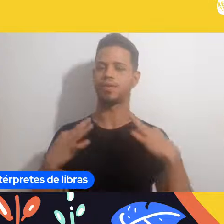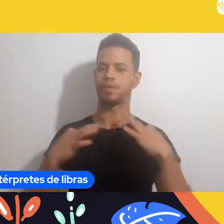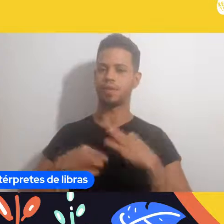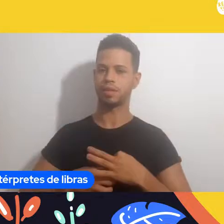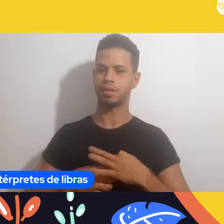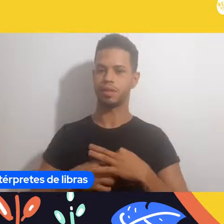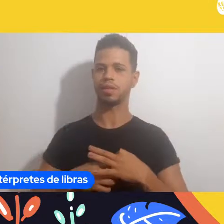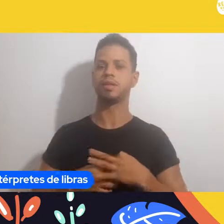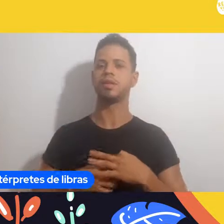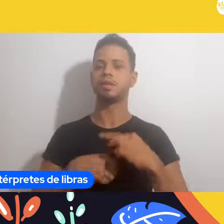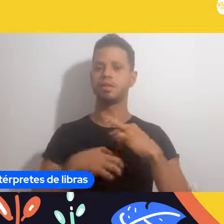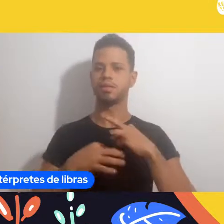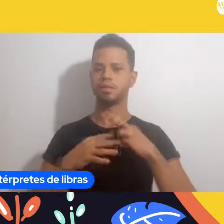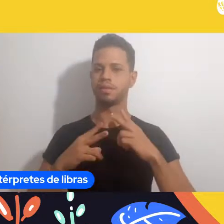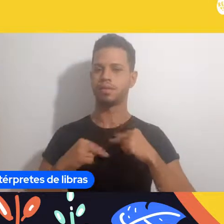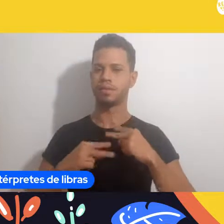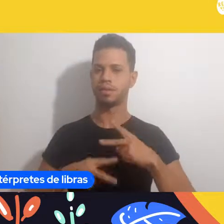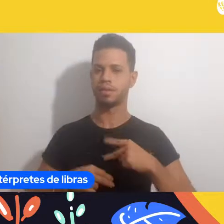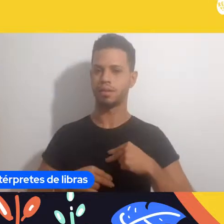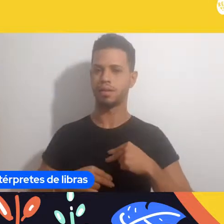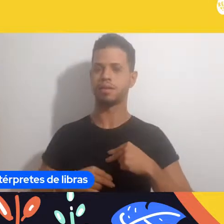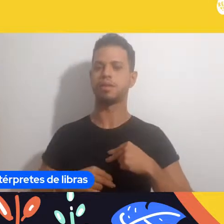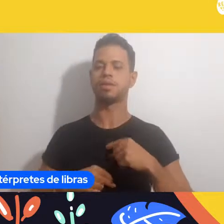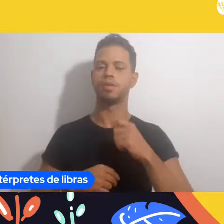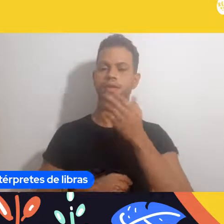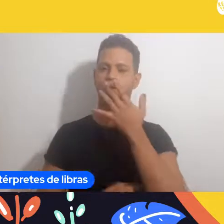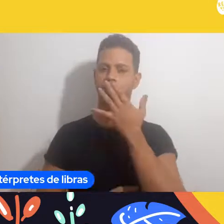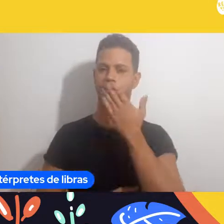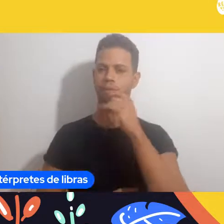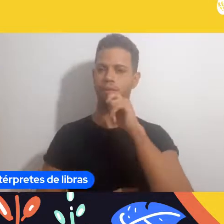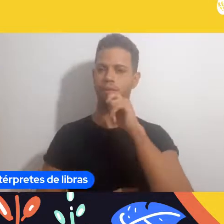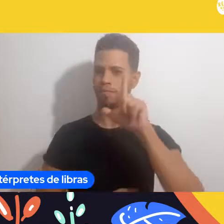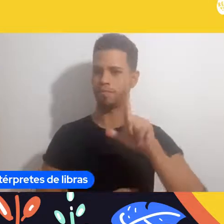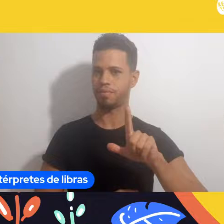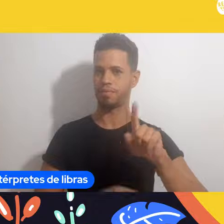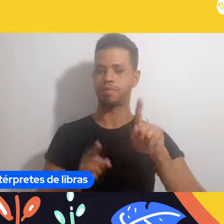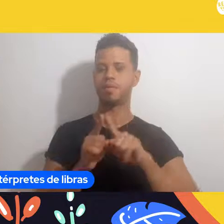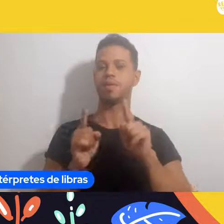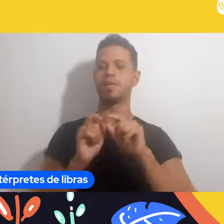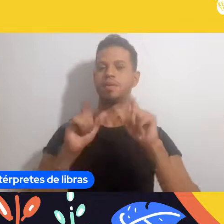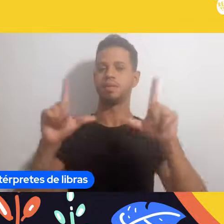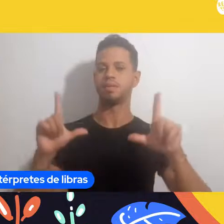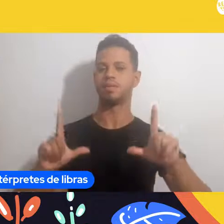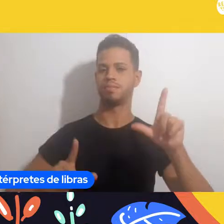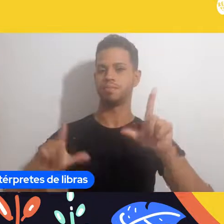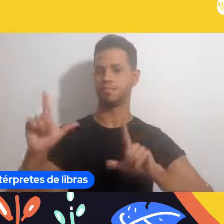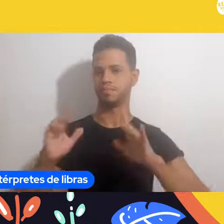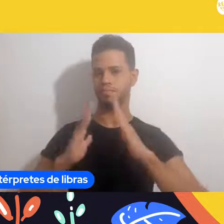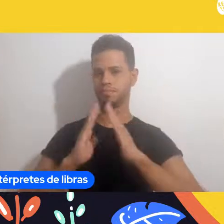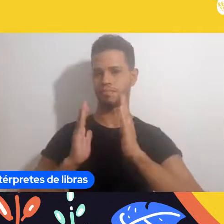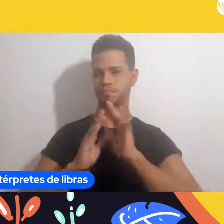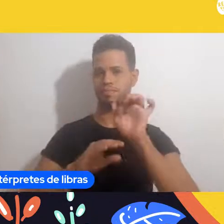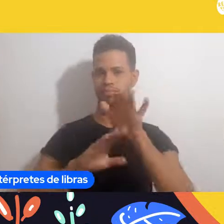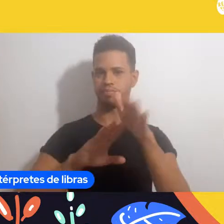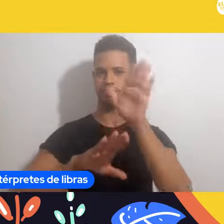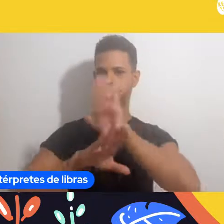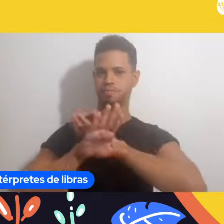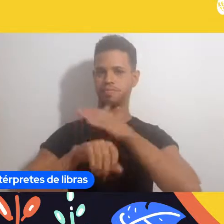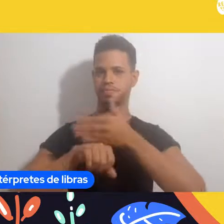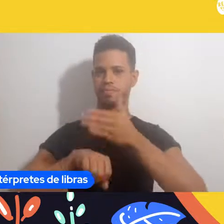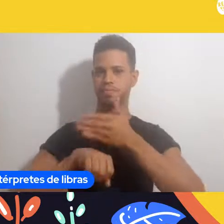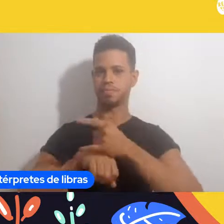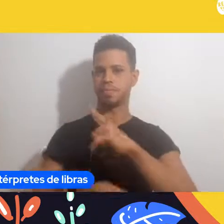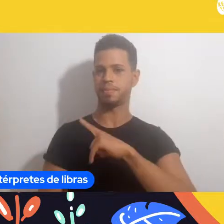de botão, em tom azul, estou na sala da minha casa com um fundo branco, onde à minha